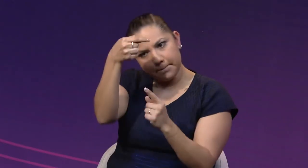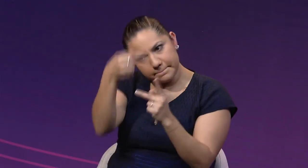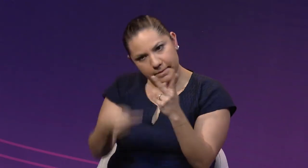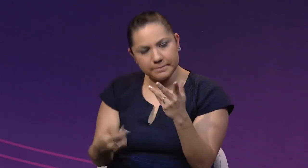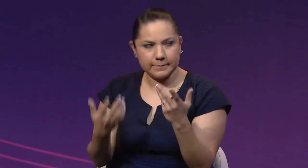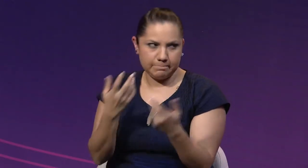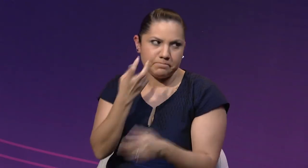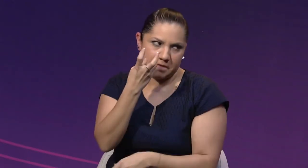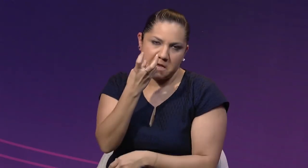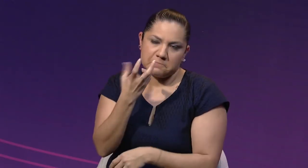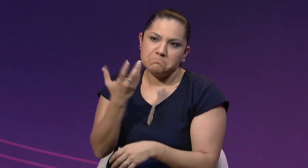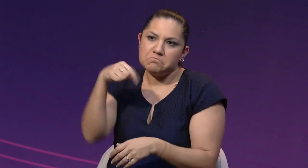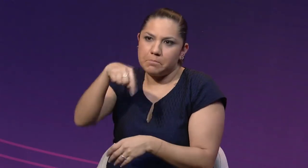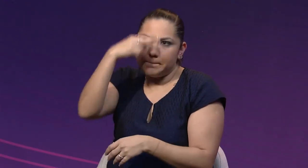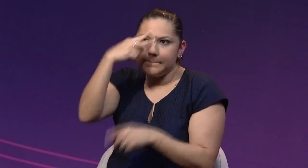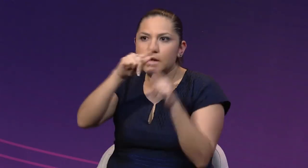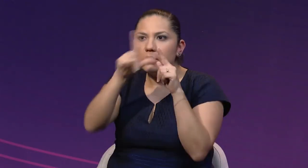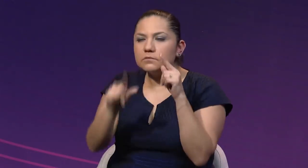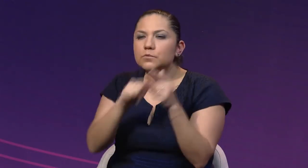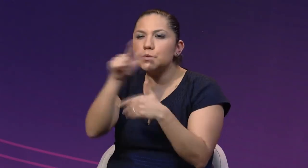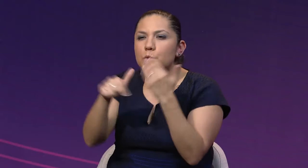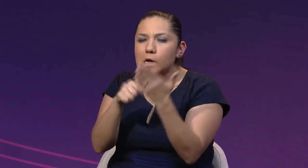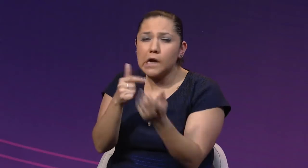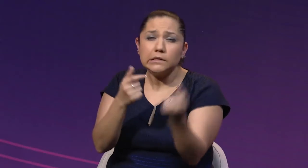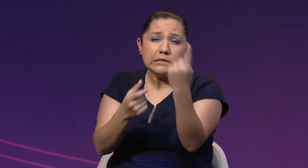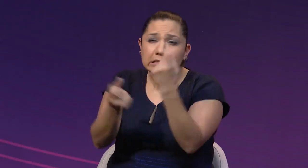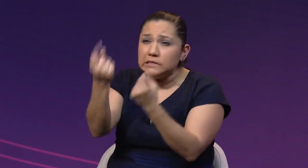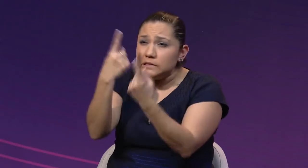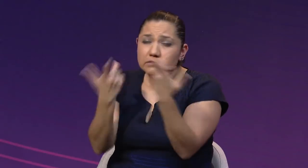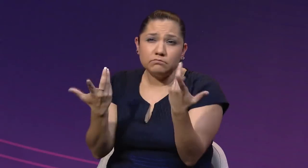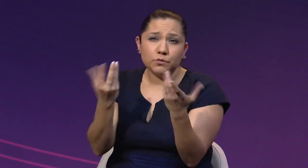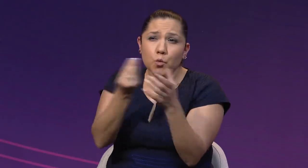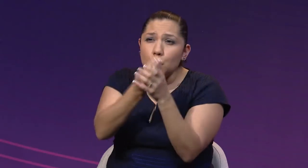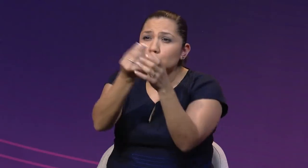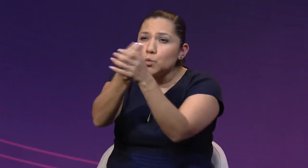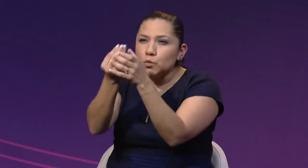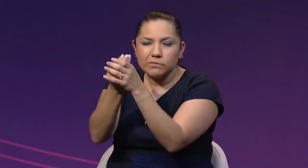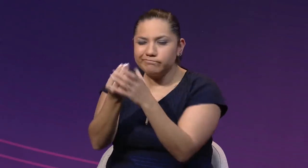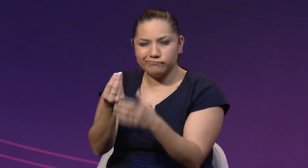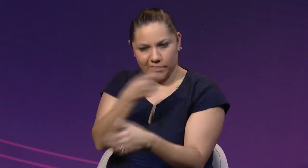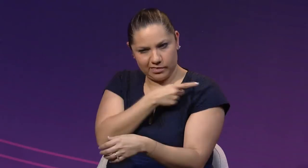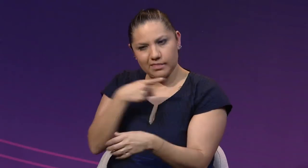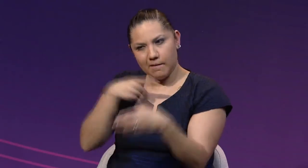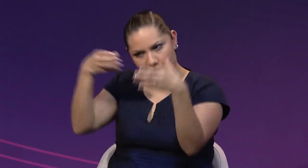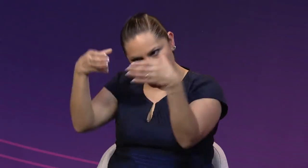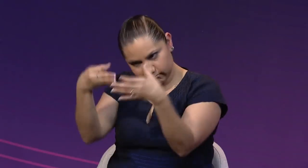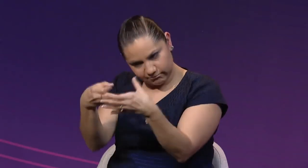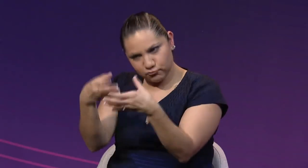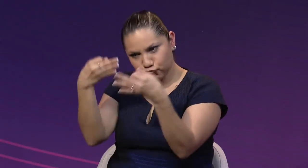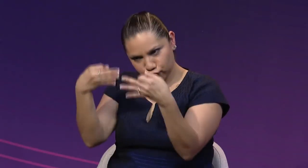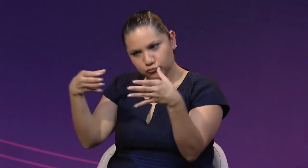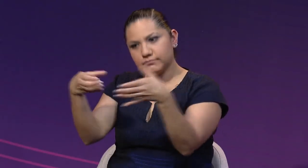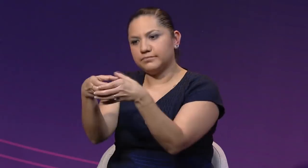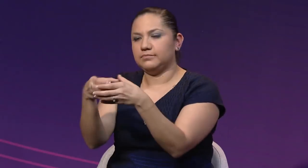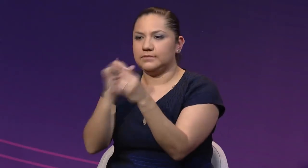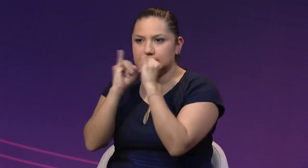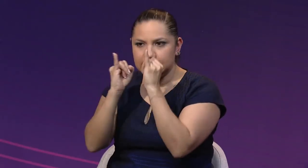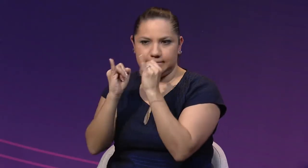sí, conocen una parte, pero lo cierto es que también se tienen que profesionalizar y estudiar. Y no se estudia con un